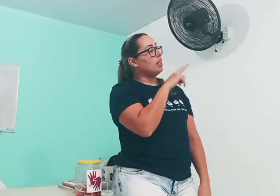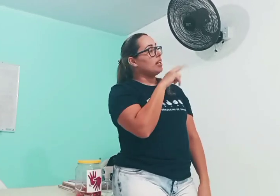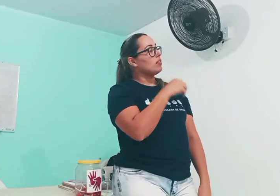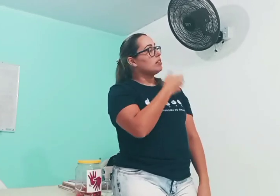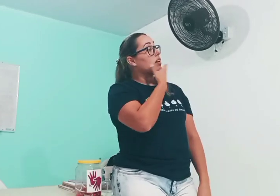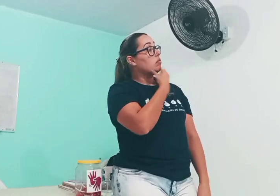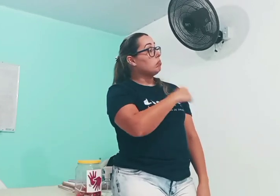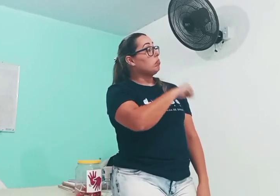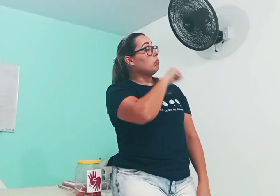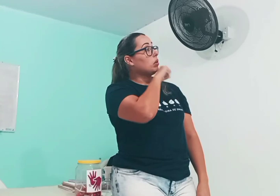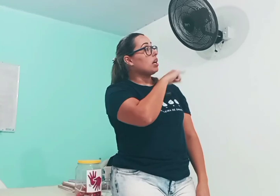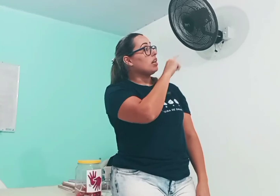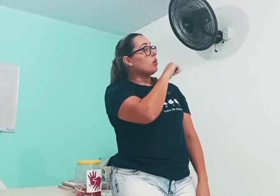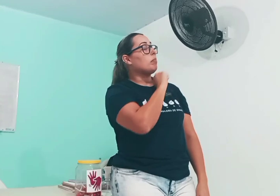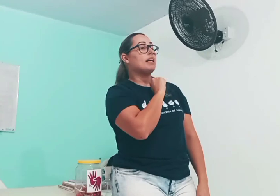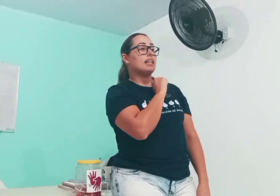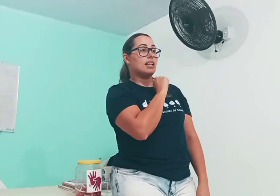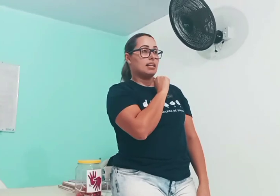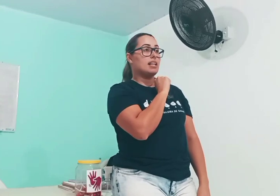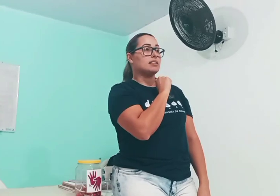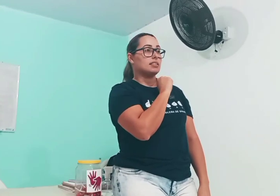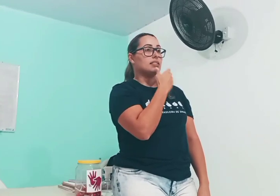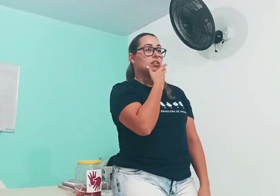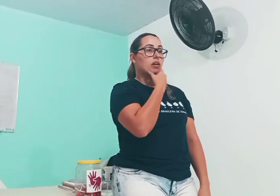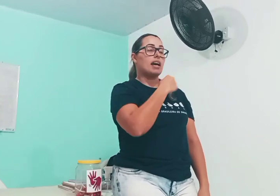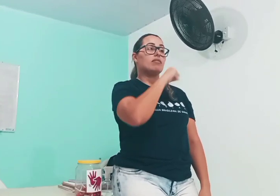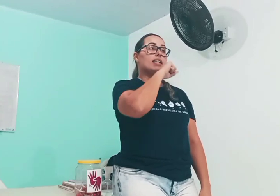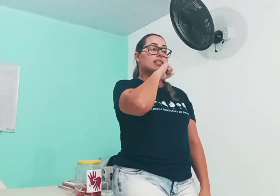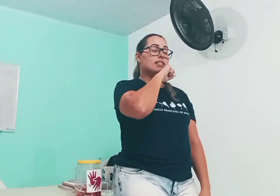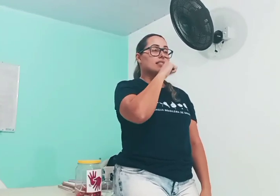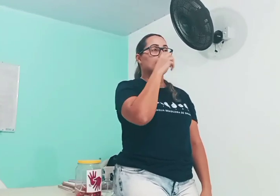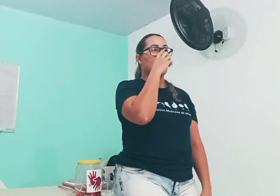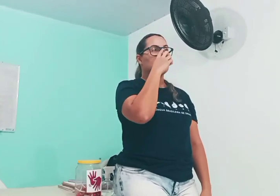via, que ele é o pai daquela criança, entendeu? Aí fez esse sinal.